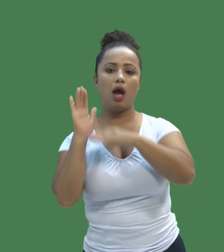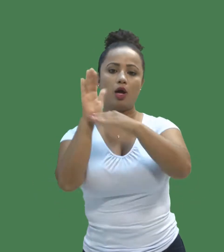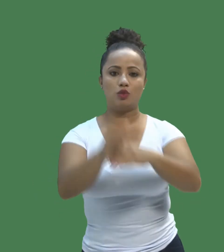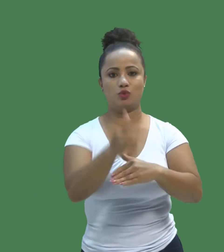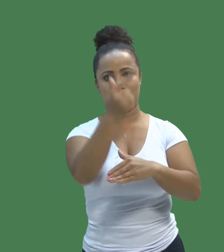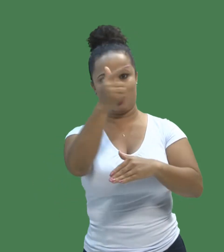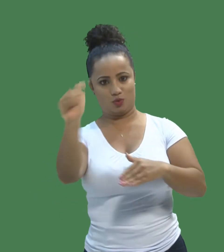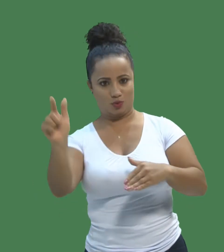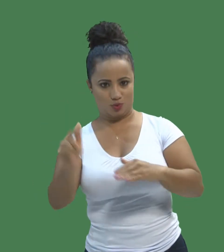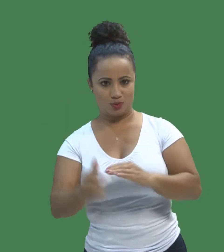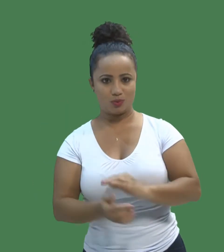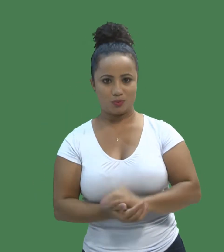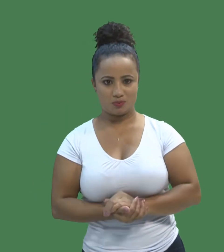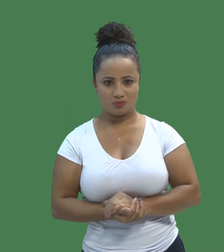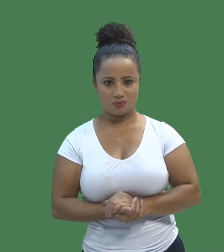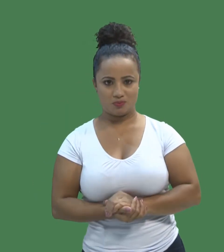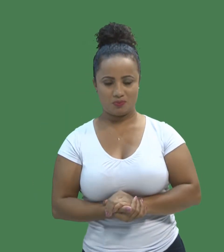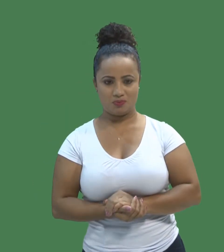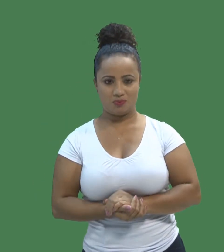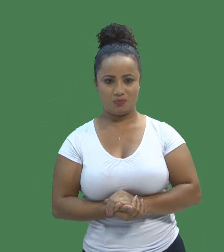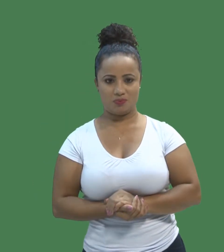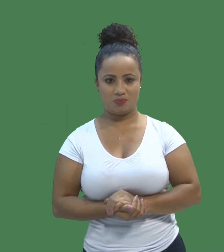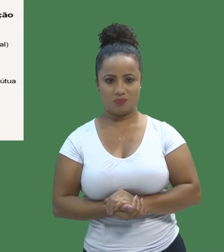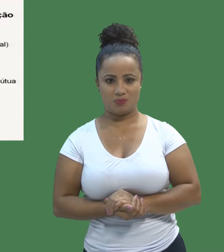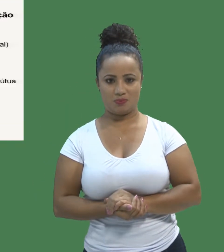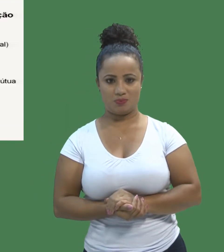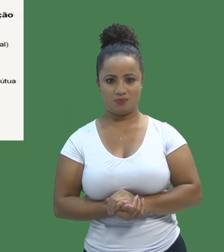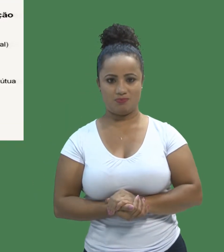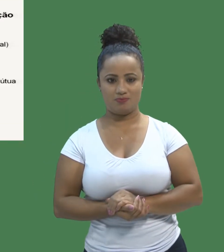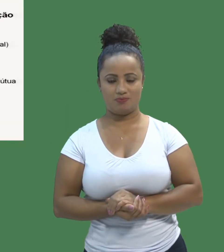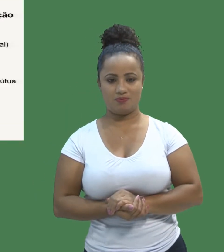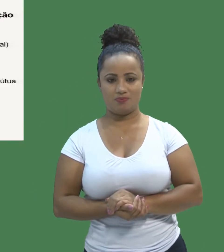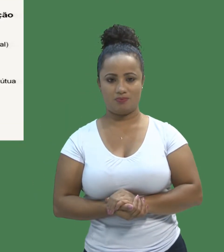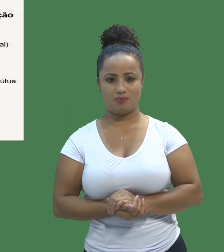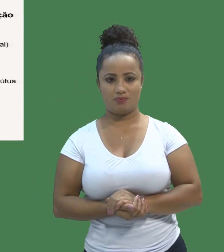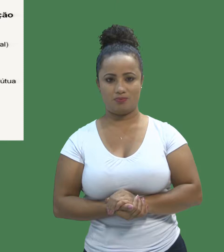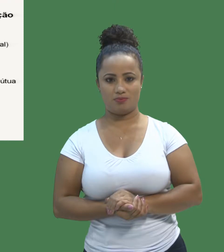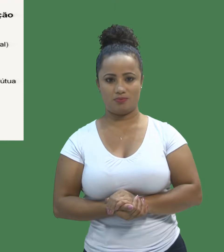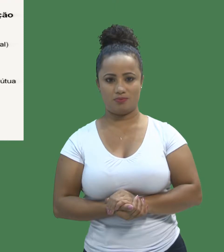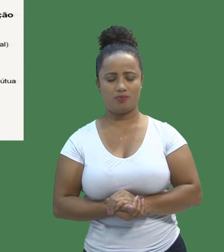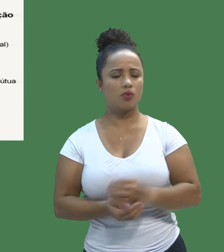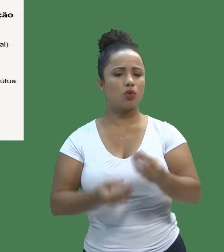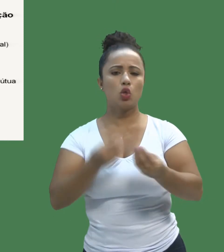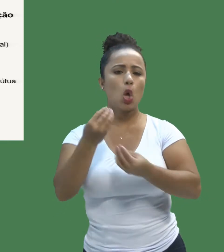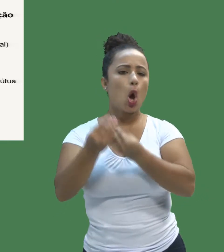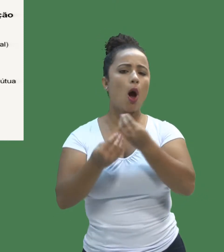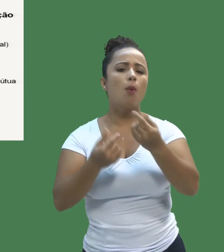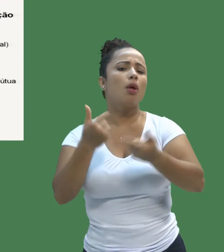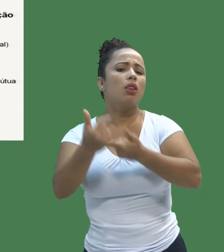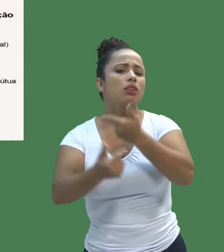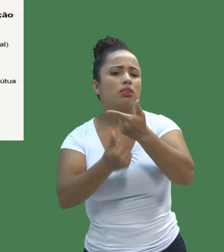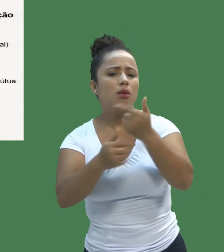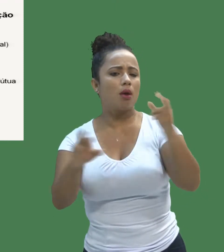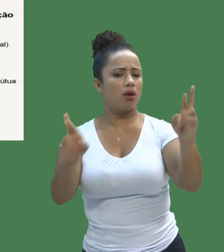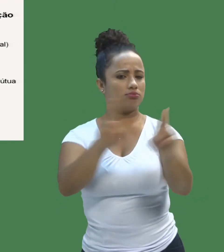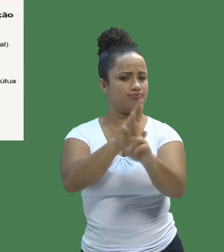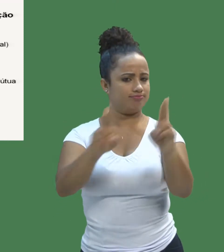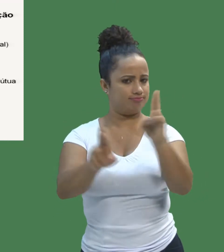sofre para sustentar todos os demais. Os modos de produção e as relações de produção.